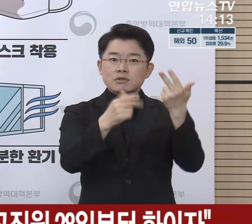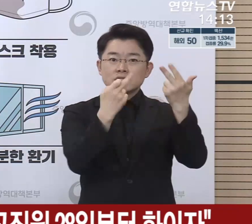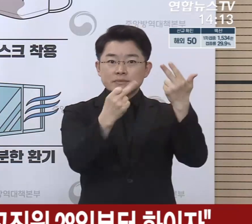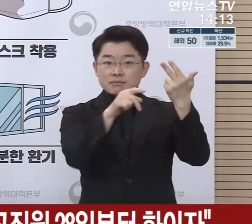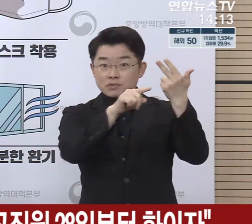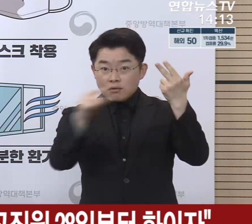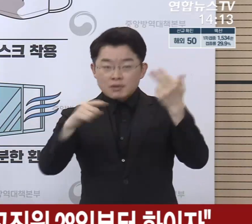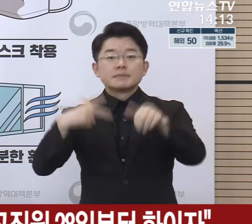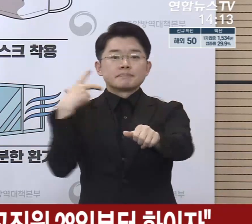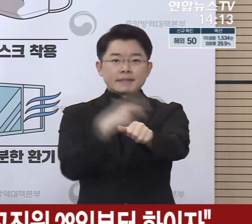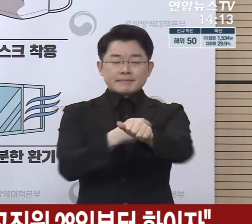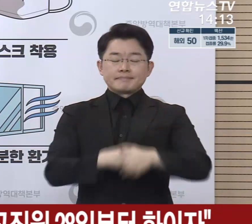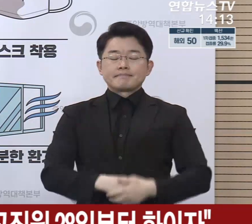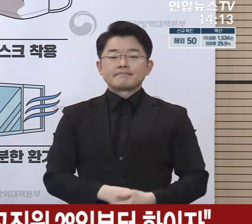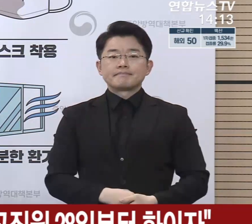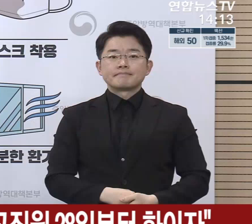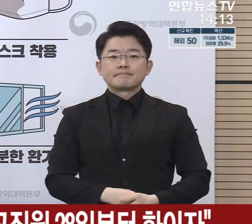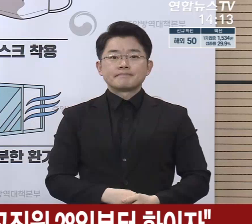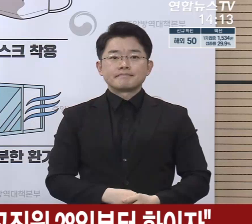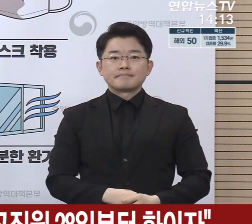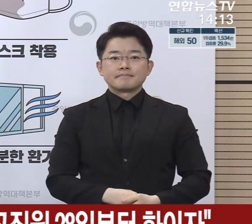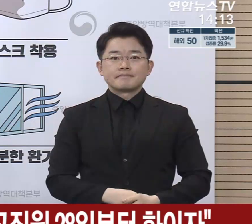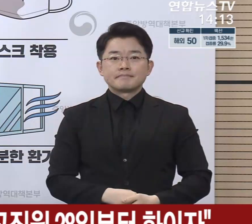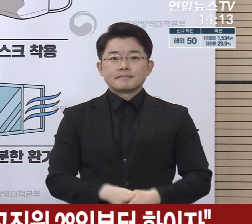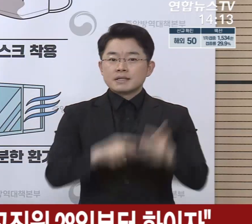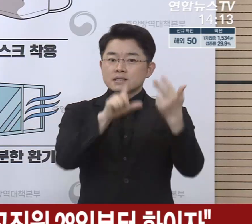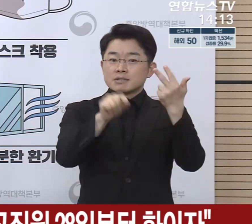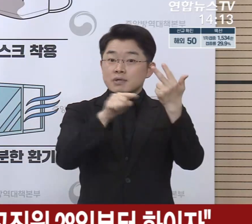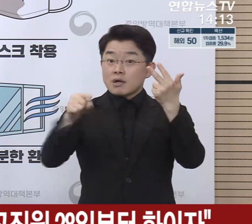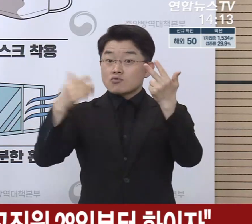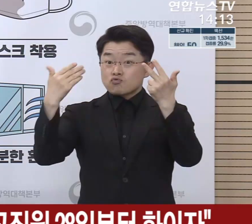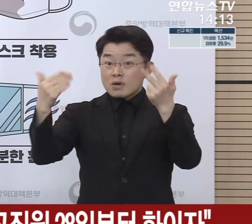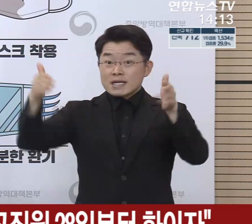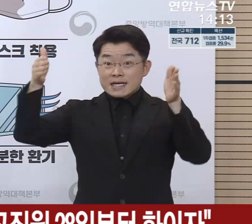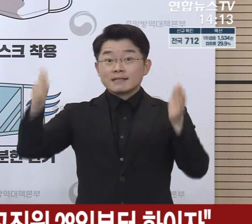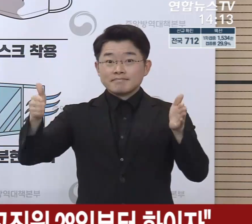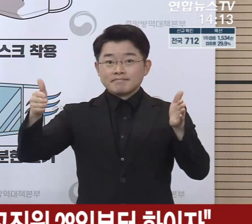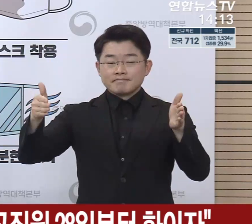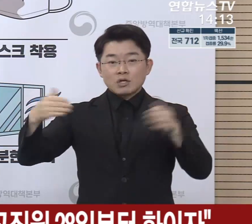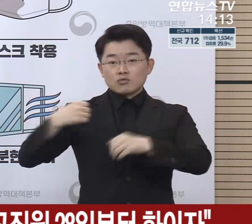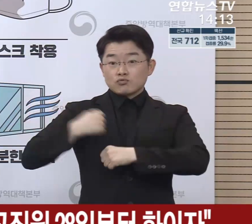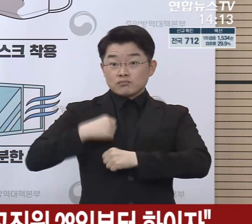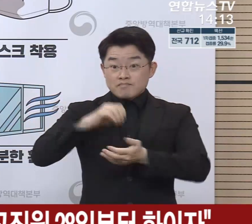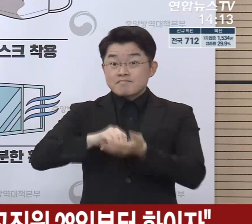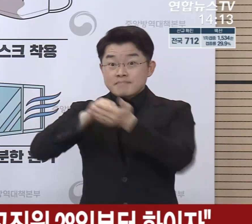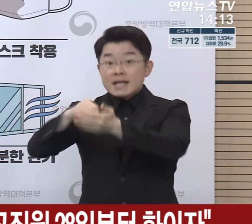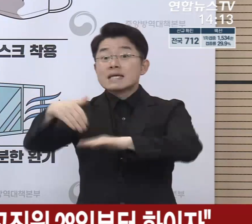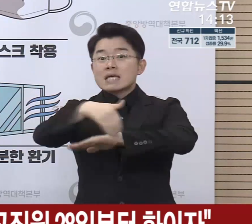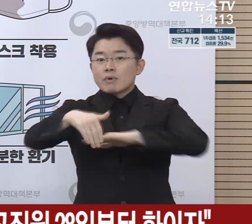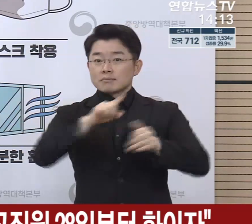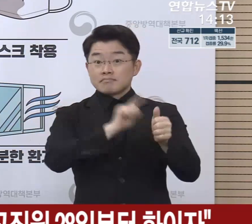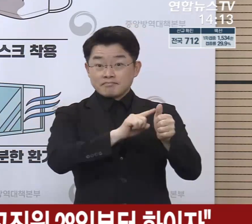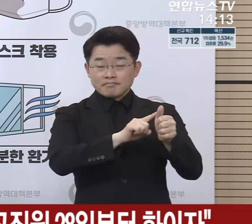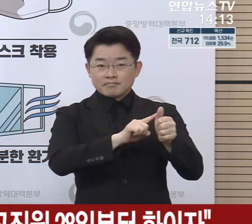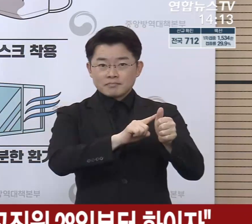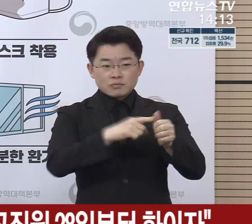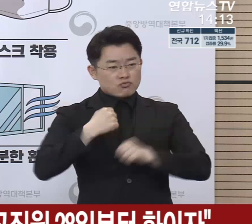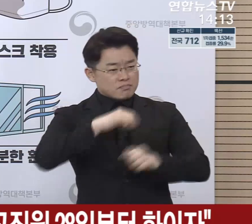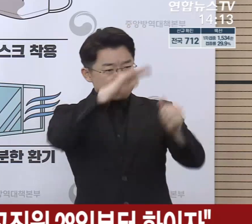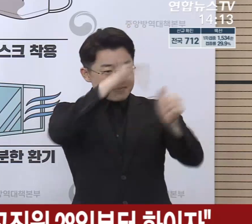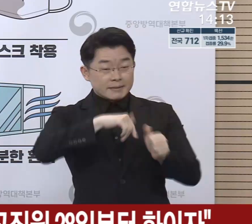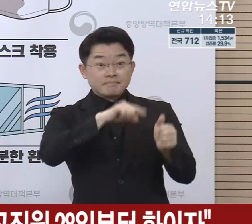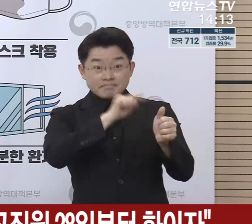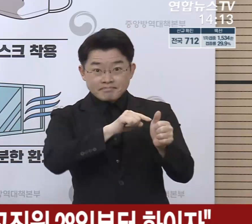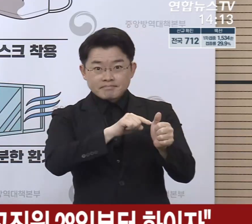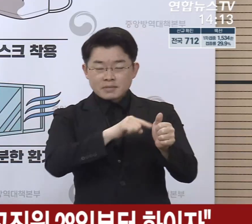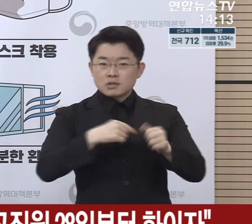12일부터 실시합니다. 7월에서 9월 중에 입영 예정자 중에 징집병 그리고 모집병